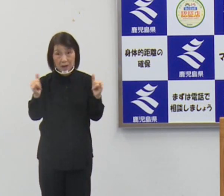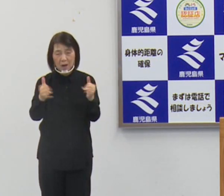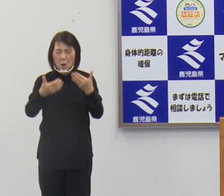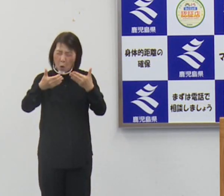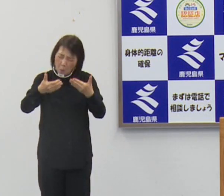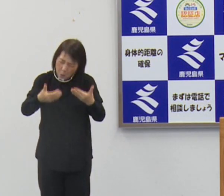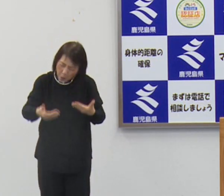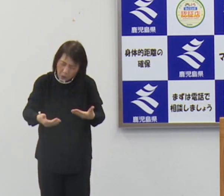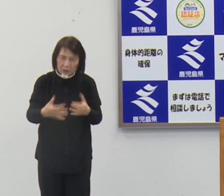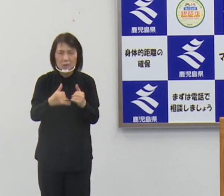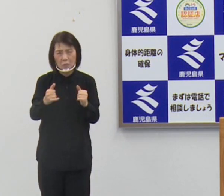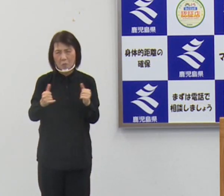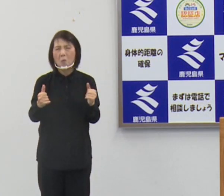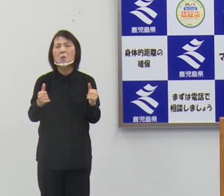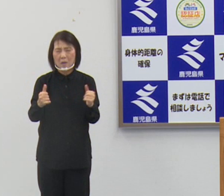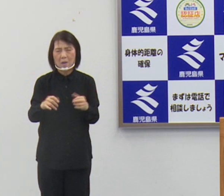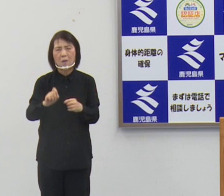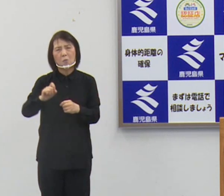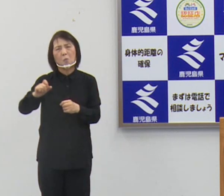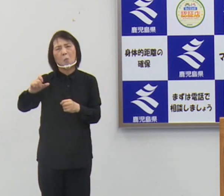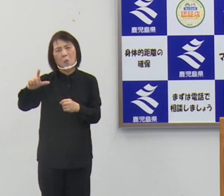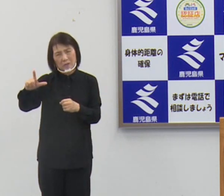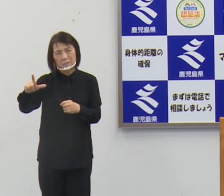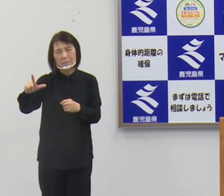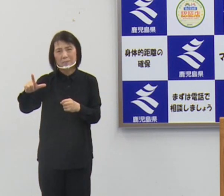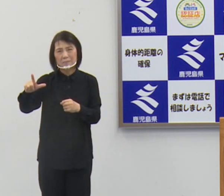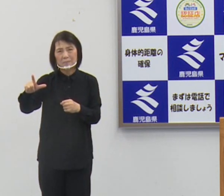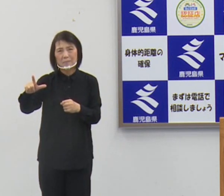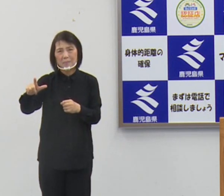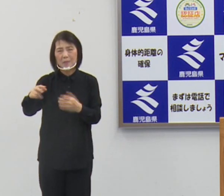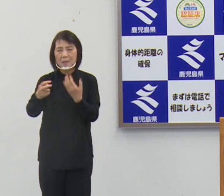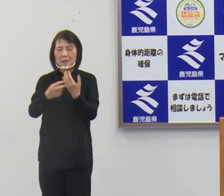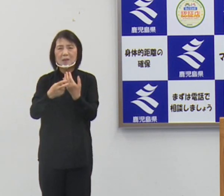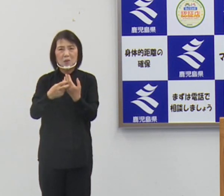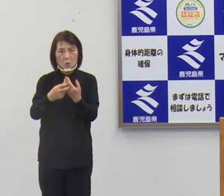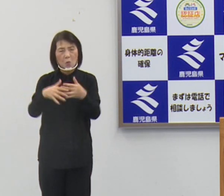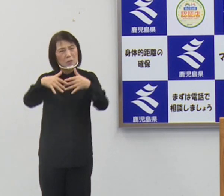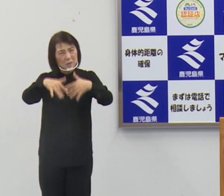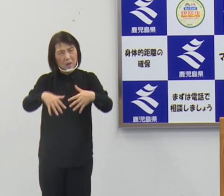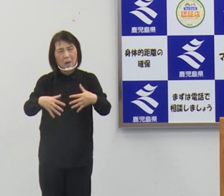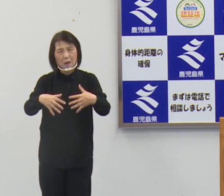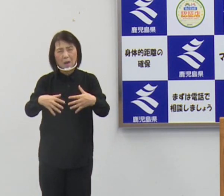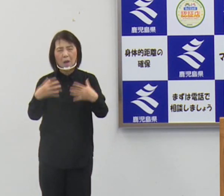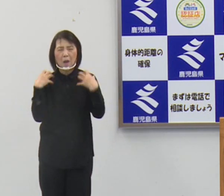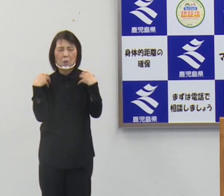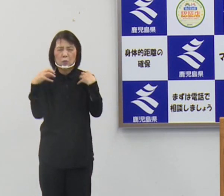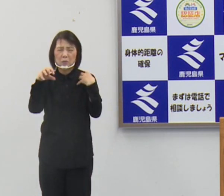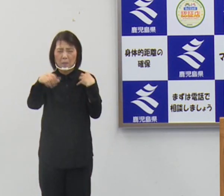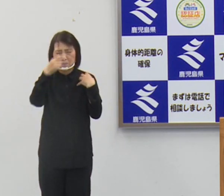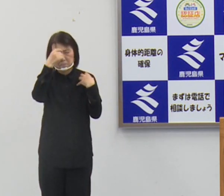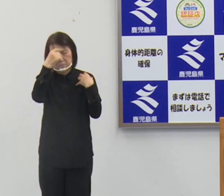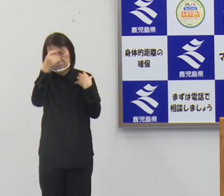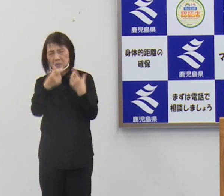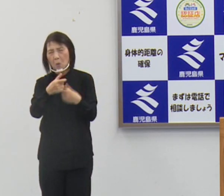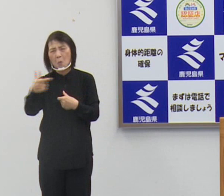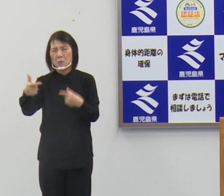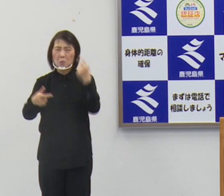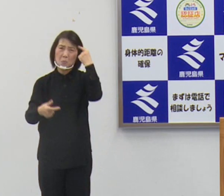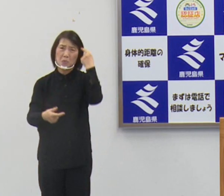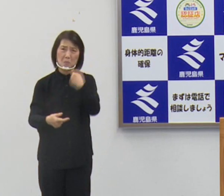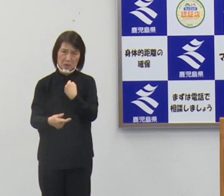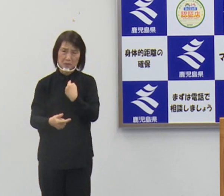が増えるリスクが非常にあり、医療機関への負担は大きいものと考えております。